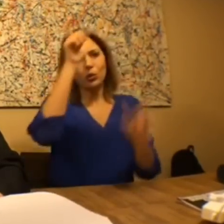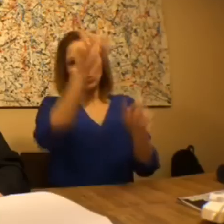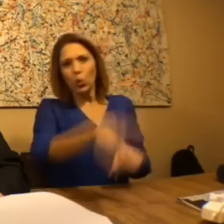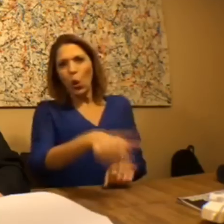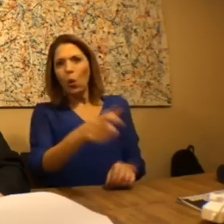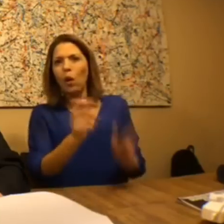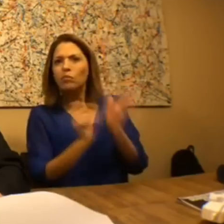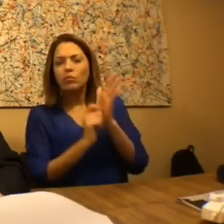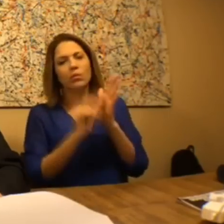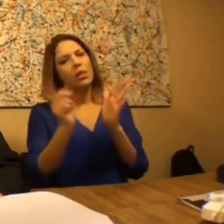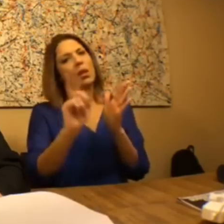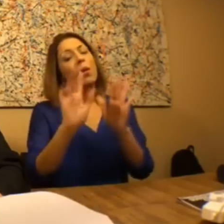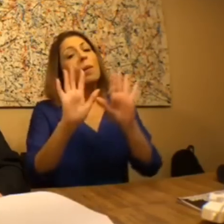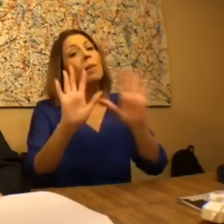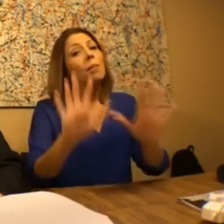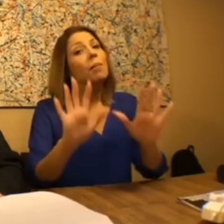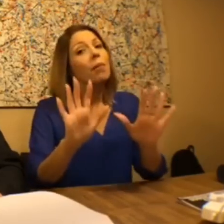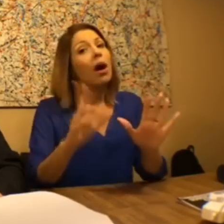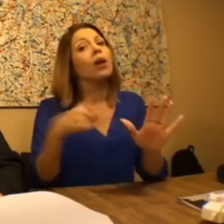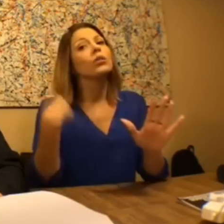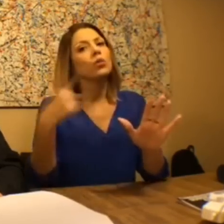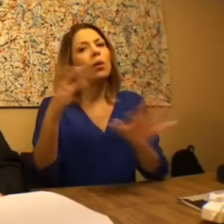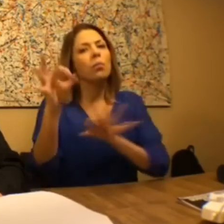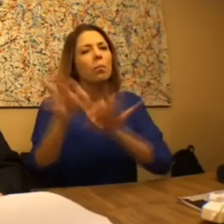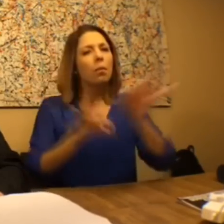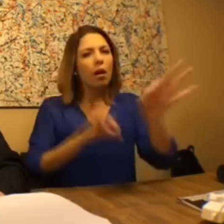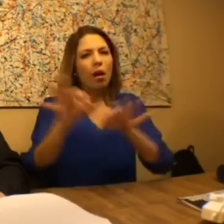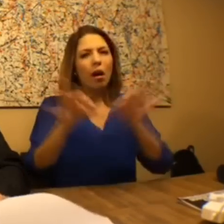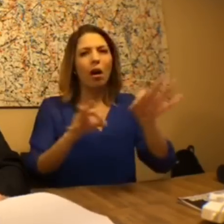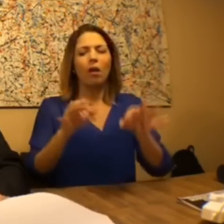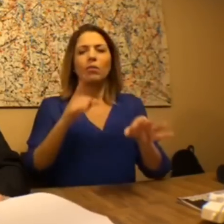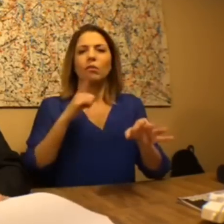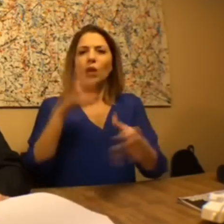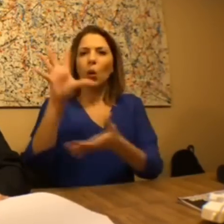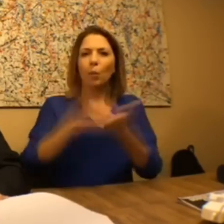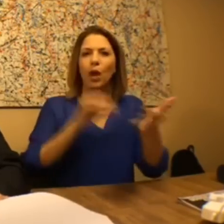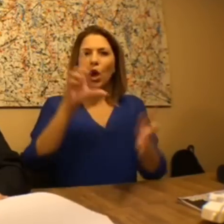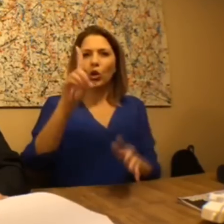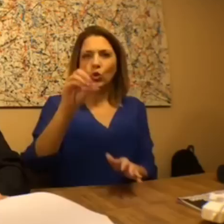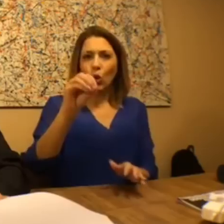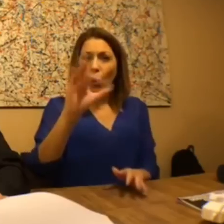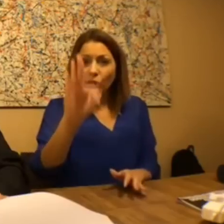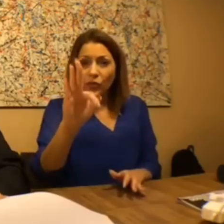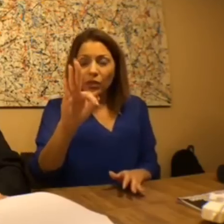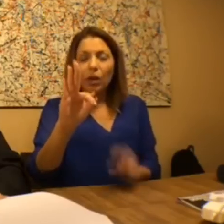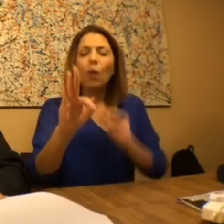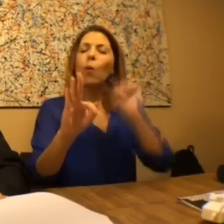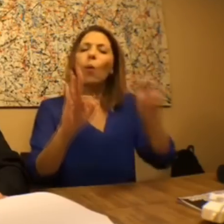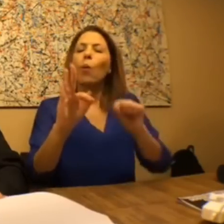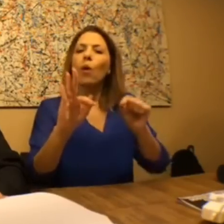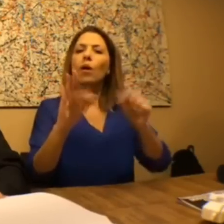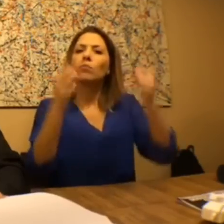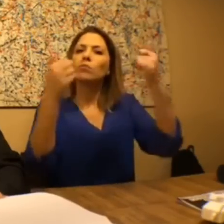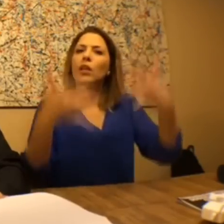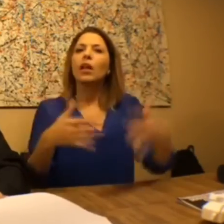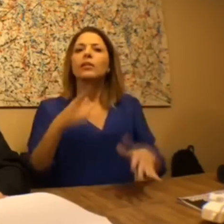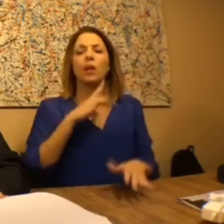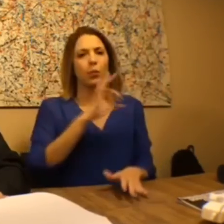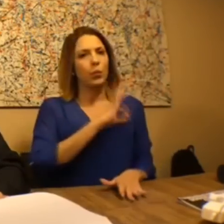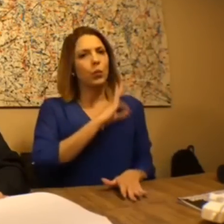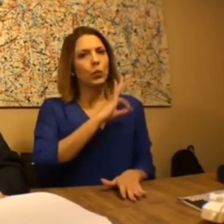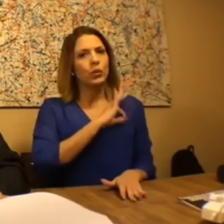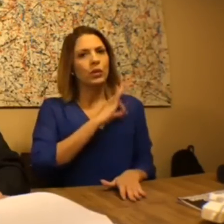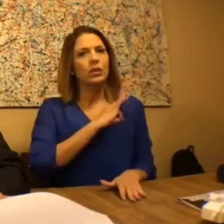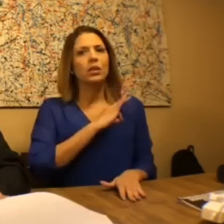Mas nós temos um plano baseado na DOF, que é o Departamento de Operações de Fronteira, da Polícia Militar de Mato